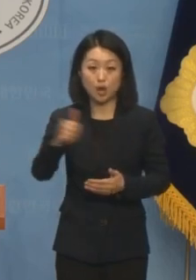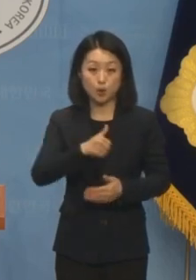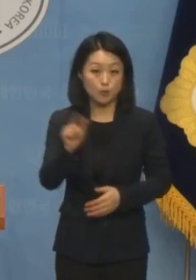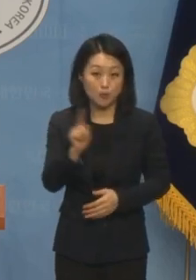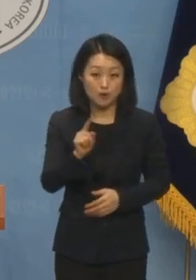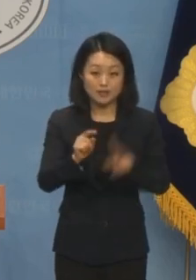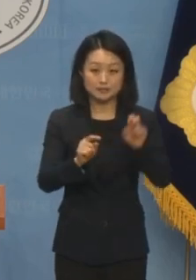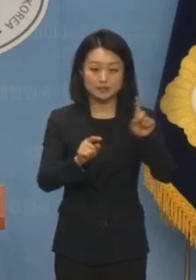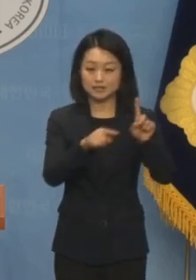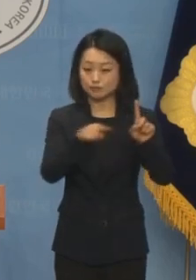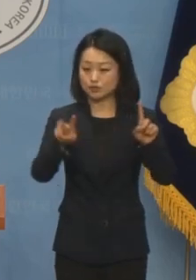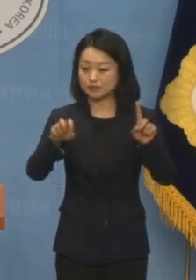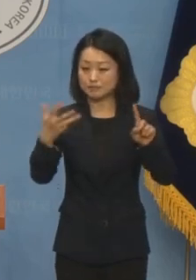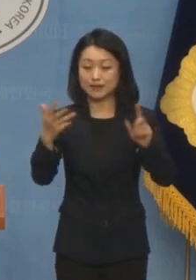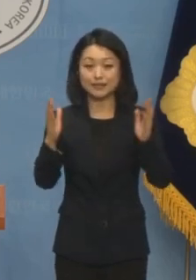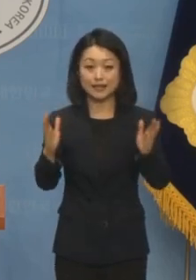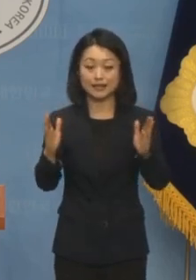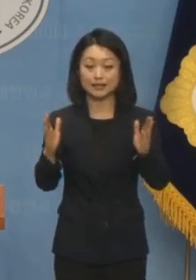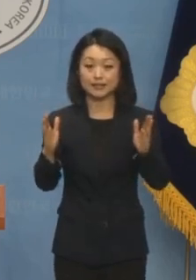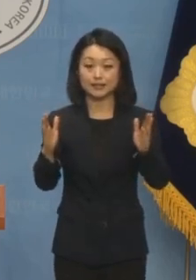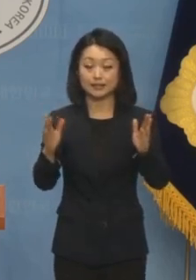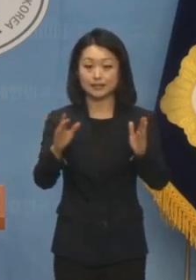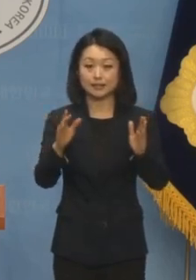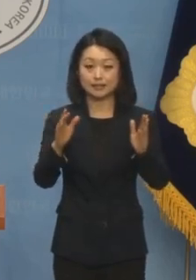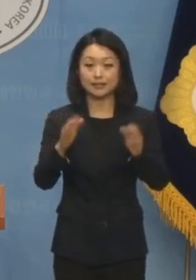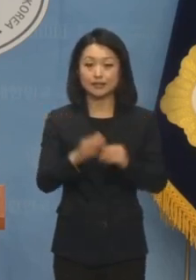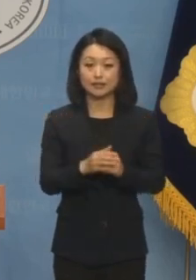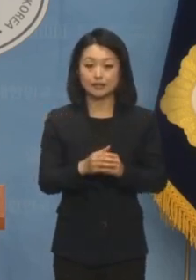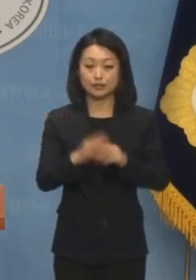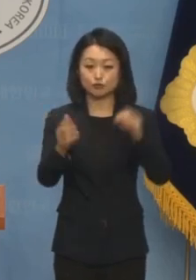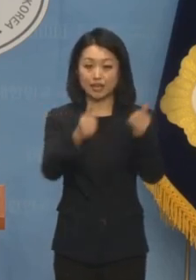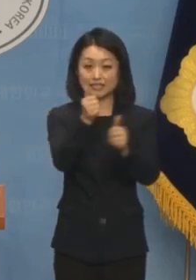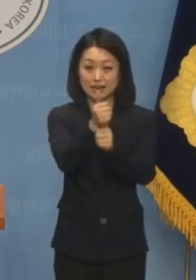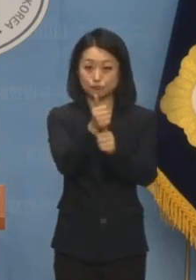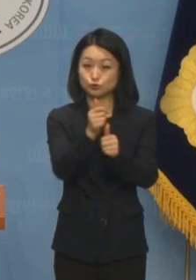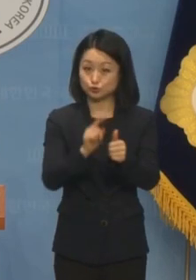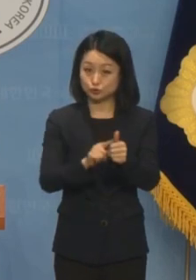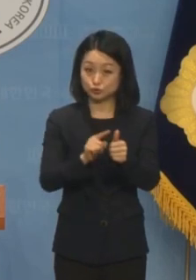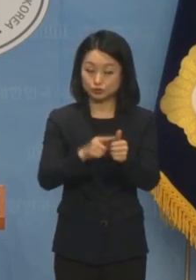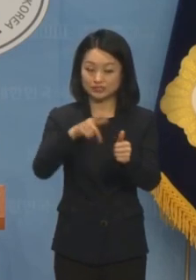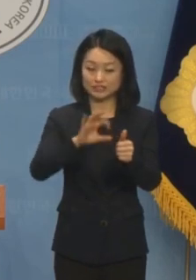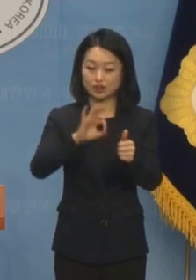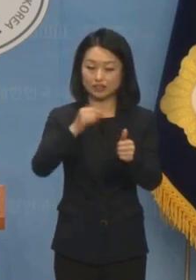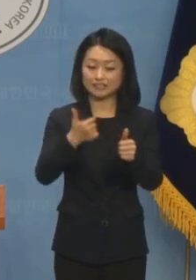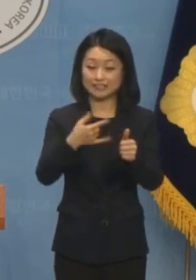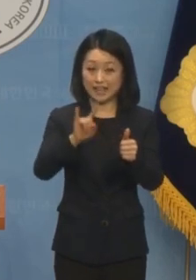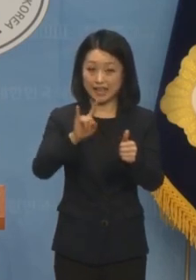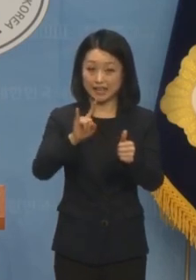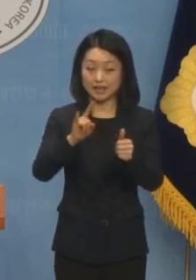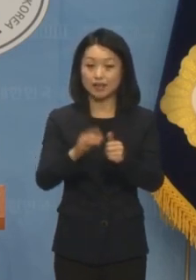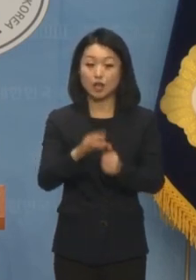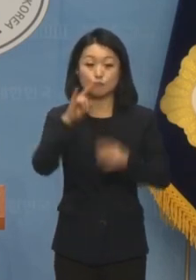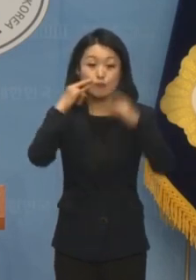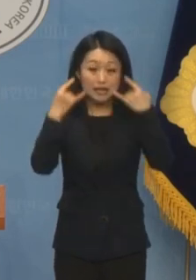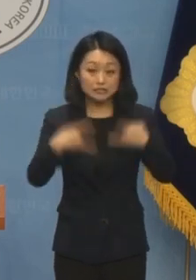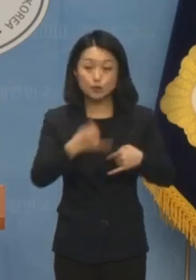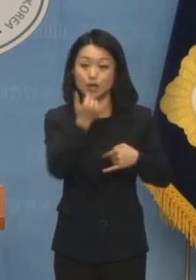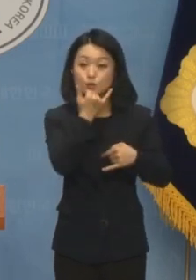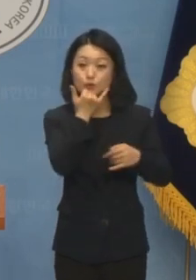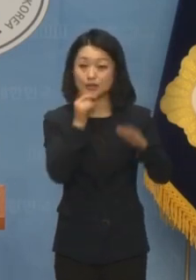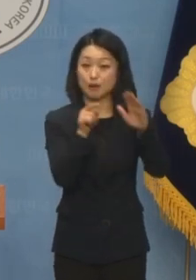21일부터 28일까지 정우태 국회부의장은 인구 위기 대응방안 모색을 위해서 프랑스와 독일을